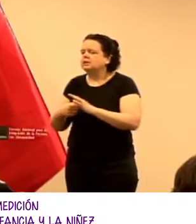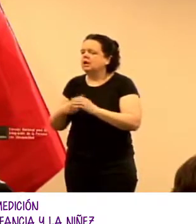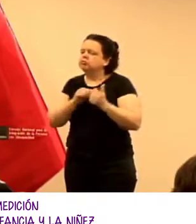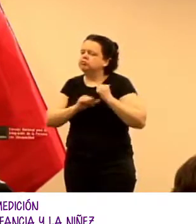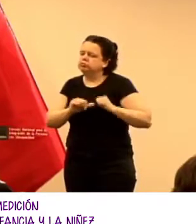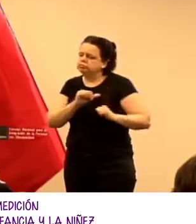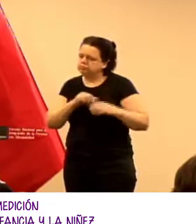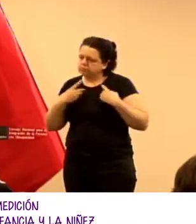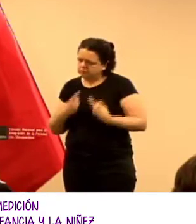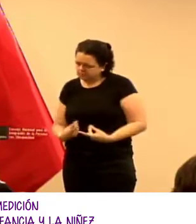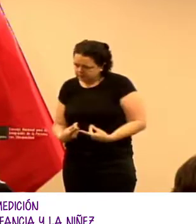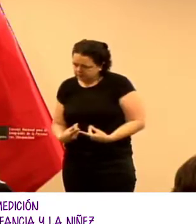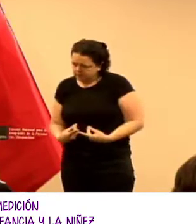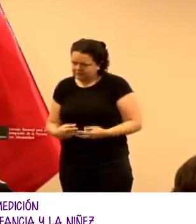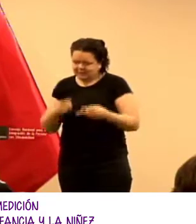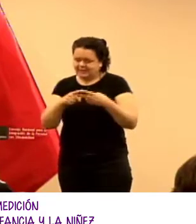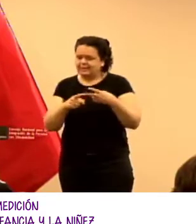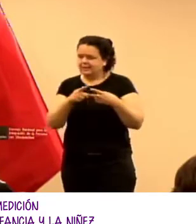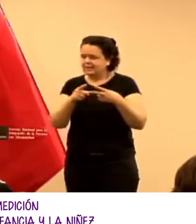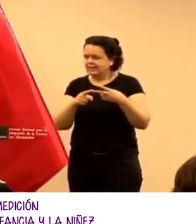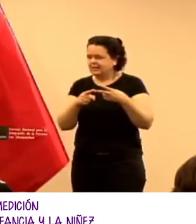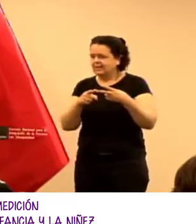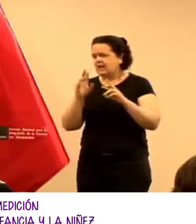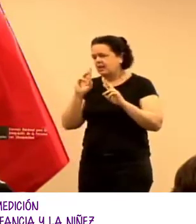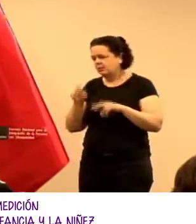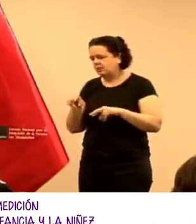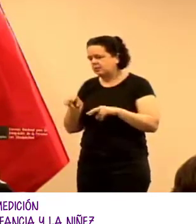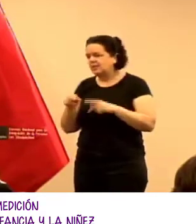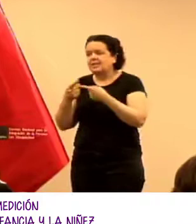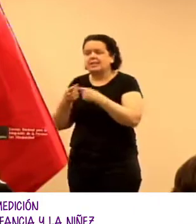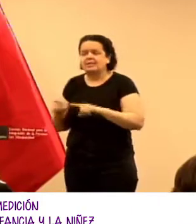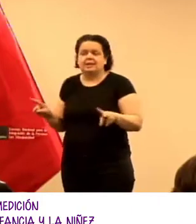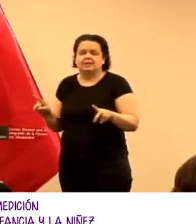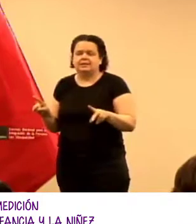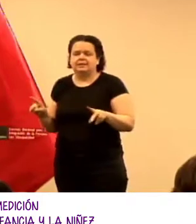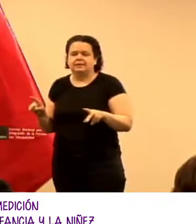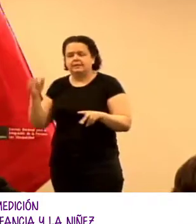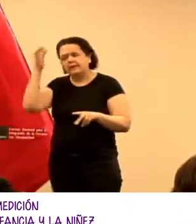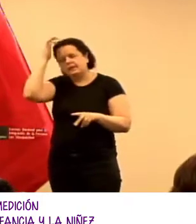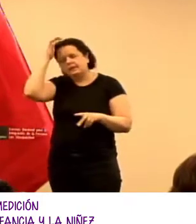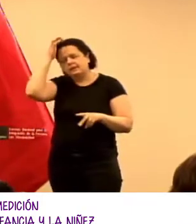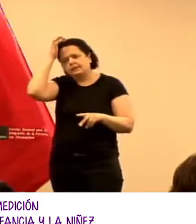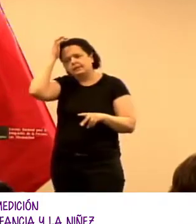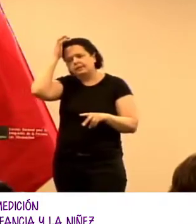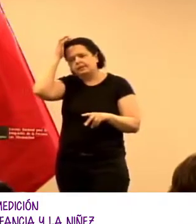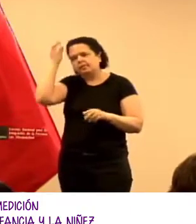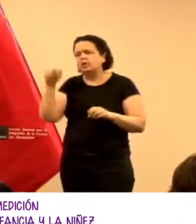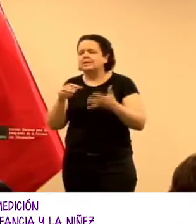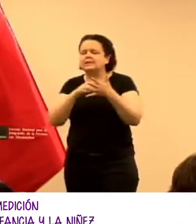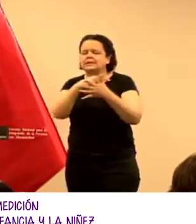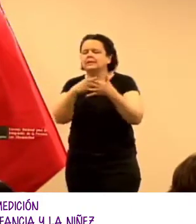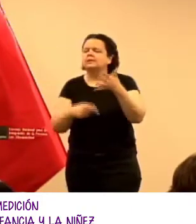deprimido? Para ambas preguntas, las categorías de respuesta son diferentes también, y son